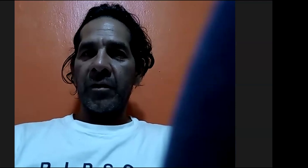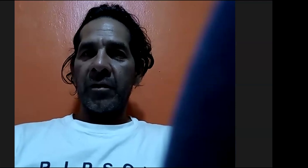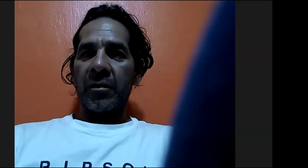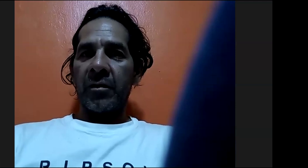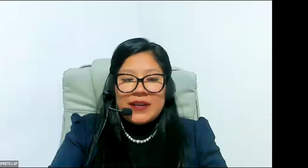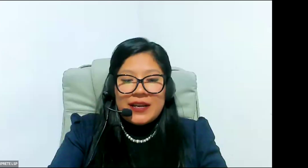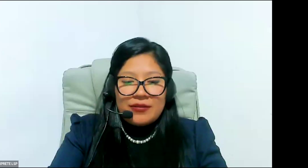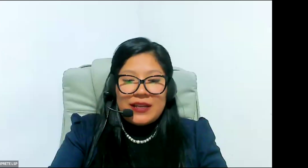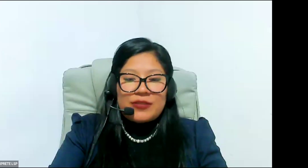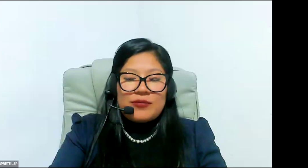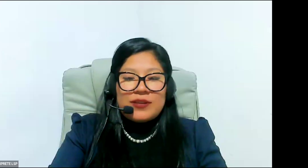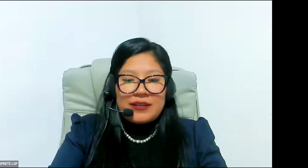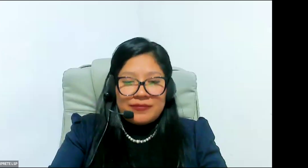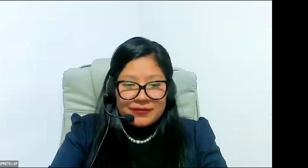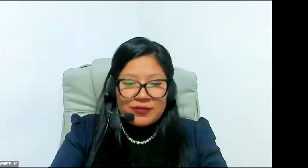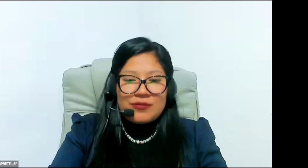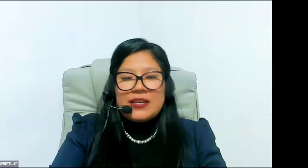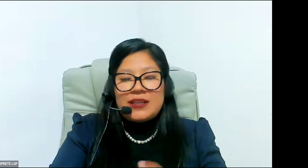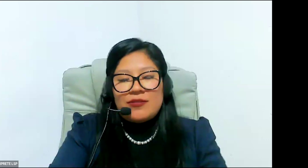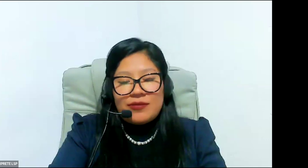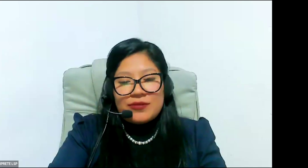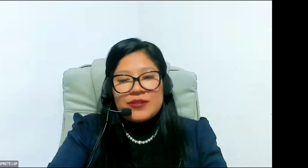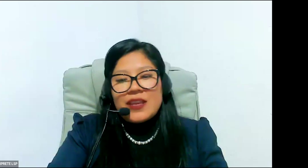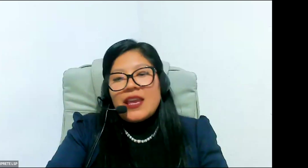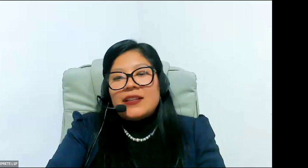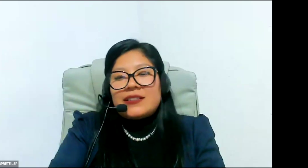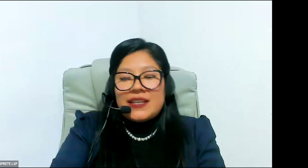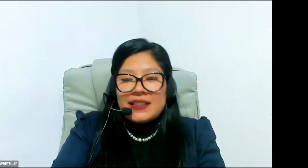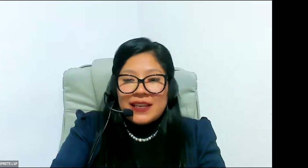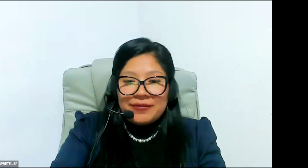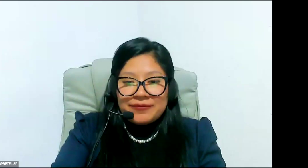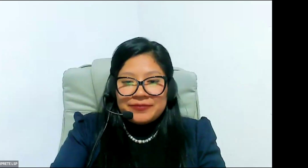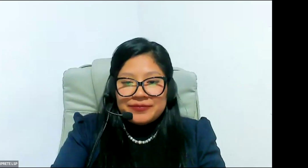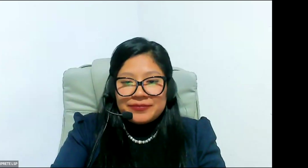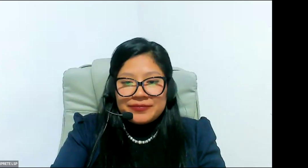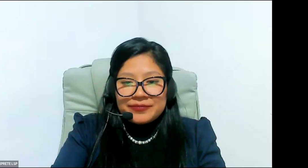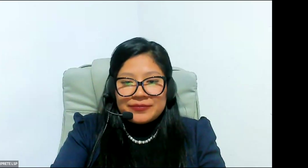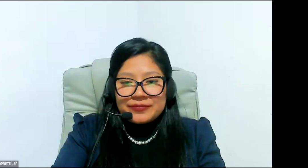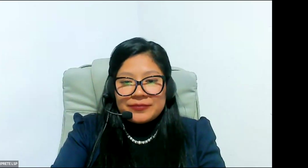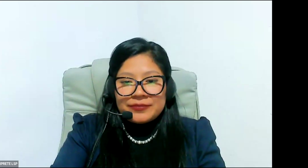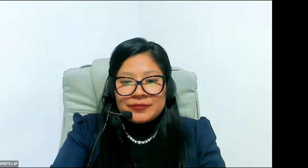Este muy bien Carola Trujillo dos siguiente